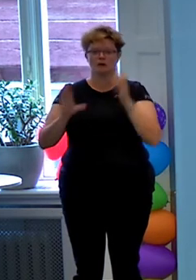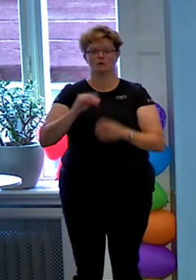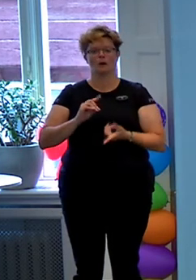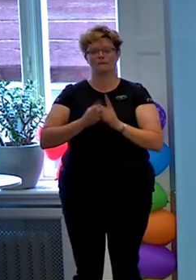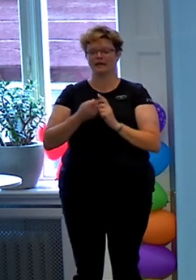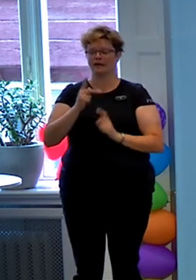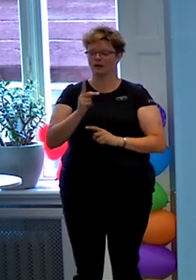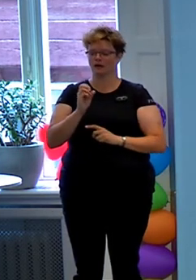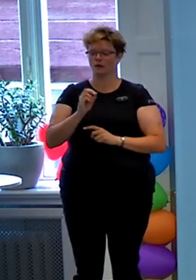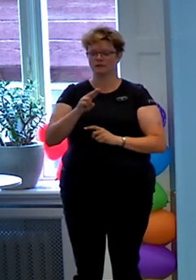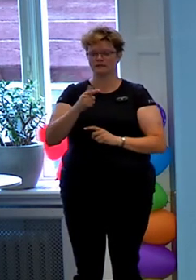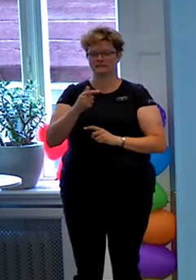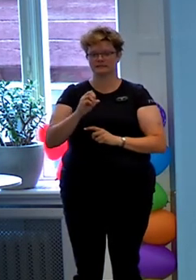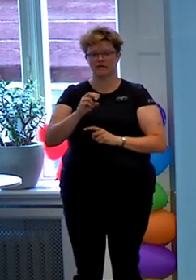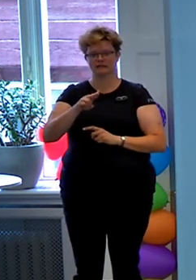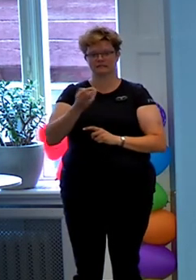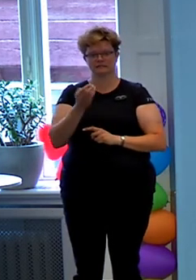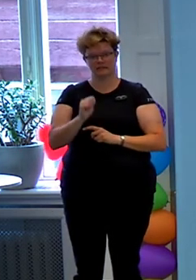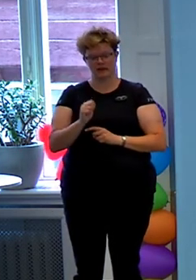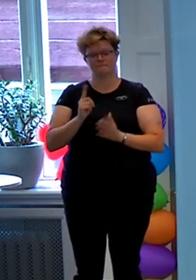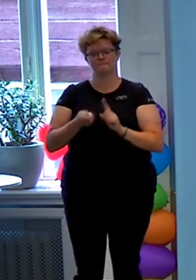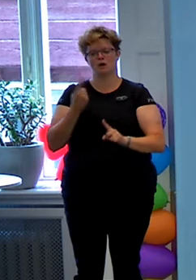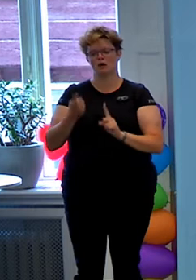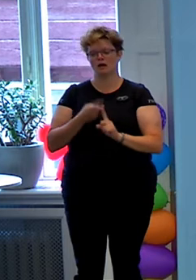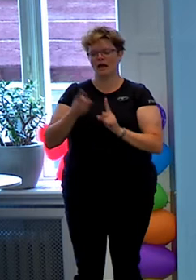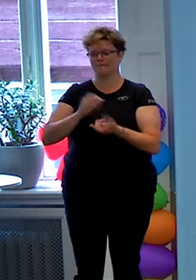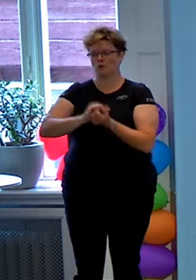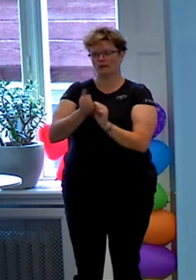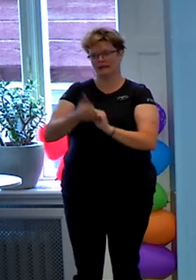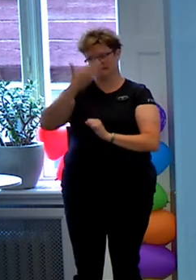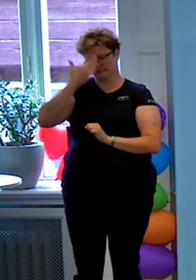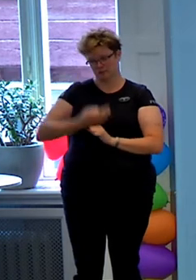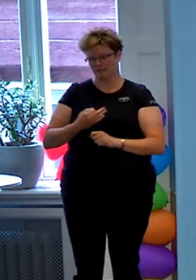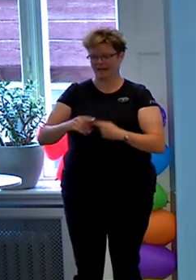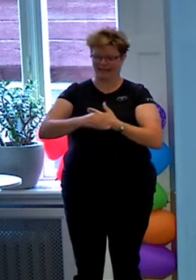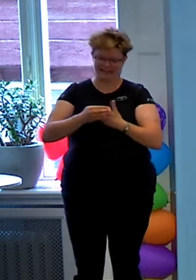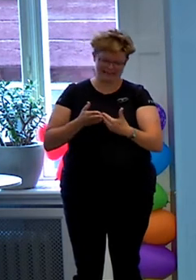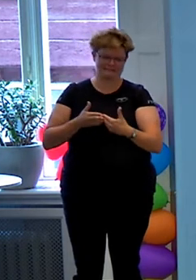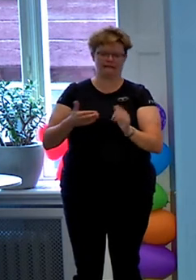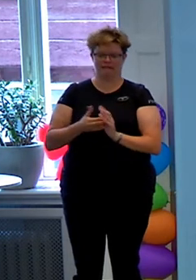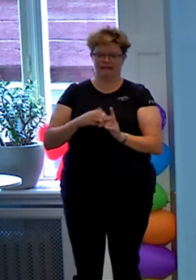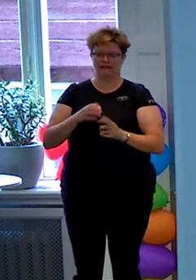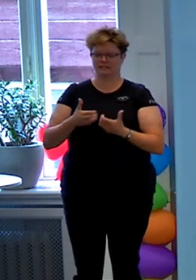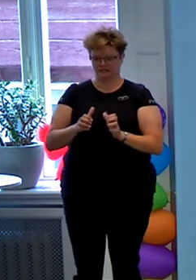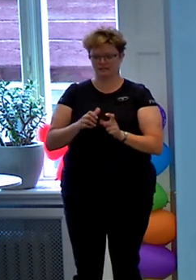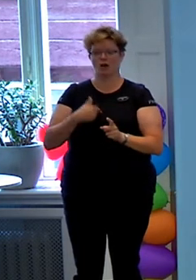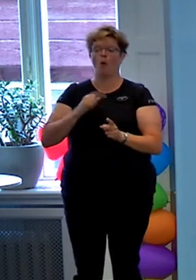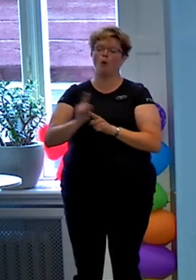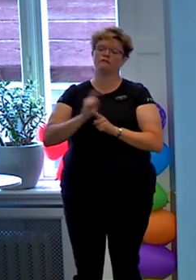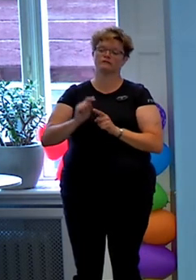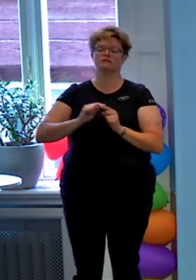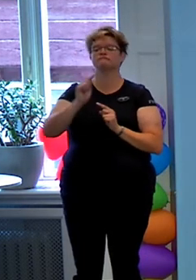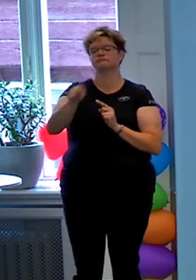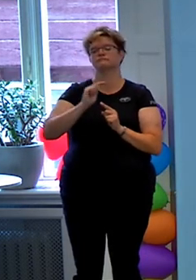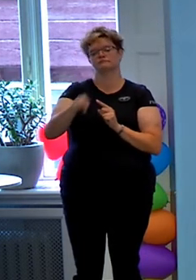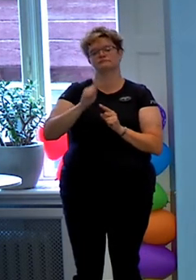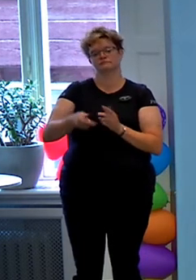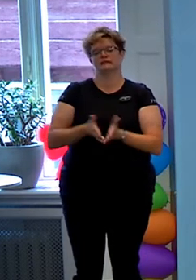Konstanz. Så jag började politikvetenskap i Konstanz som ligger på gränsen till Schweiz. Så jag pluggade i Konstanz och var ofta i Schweiz på